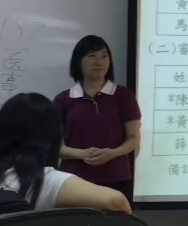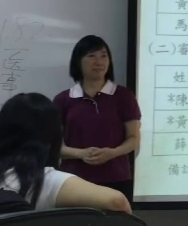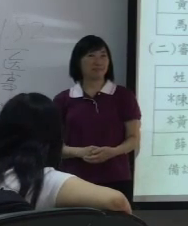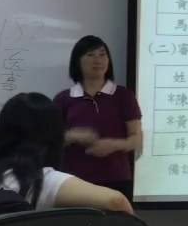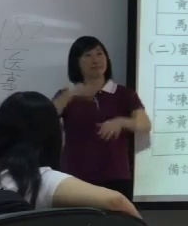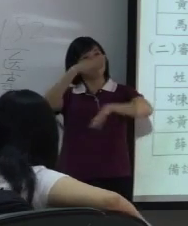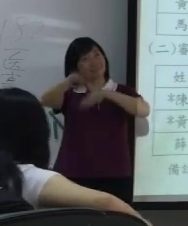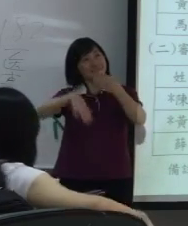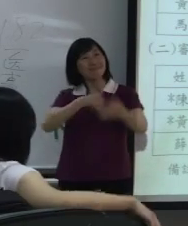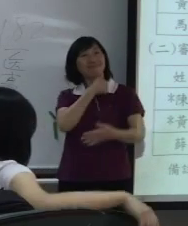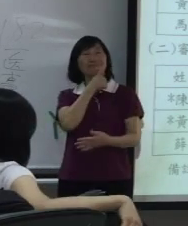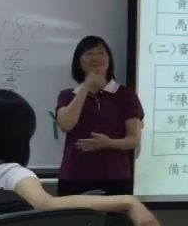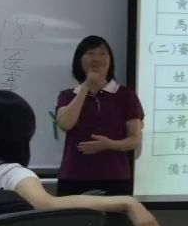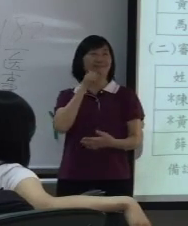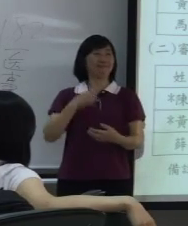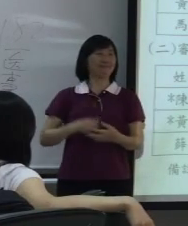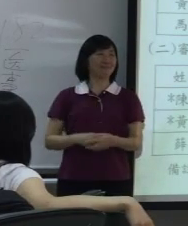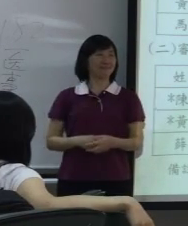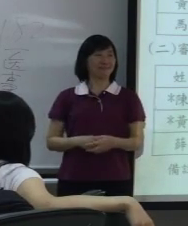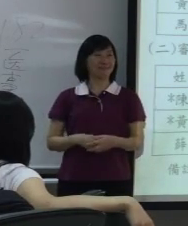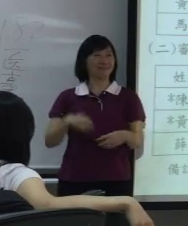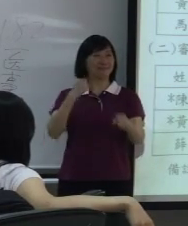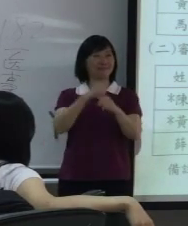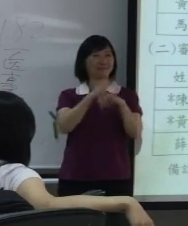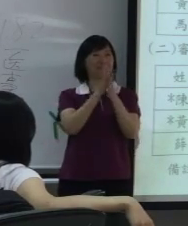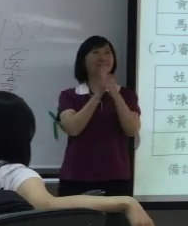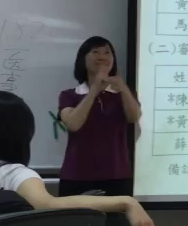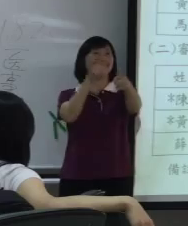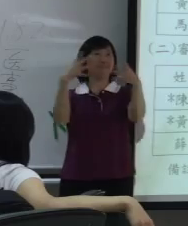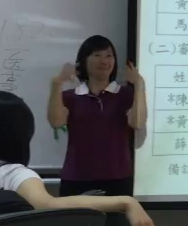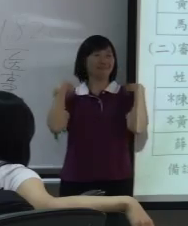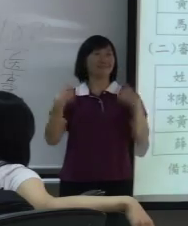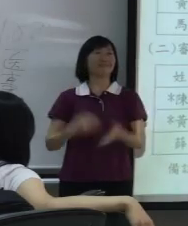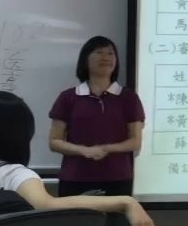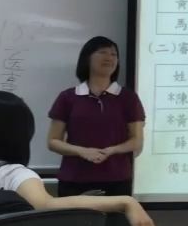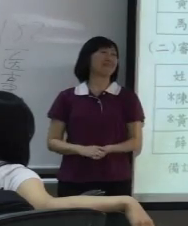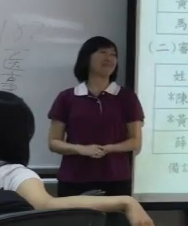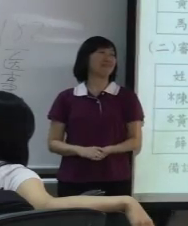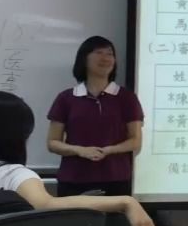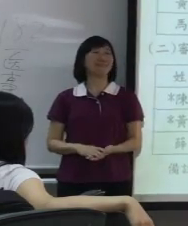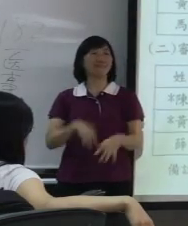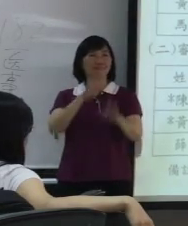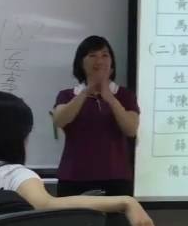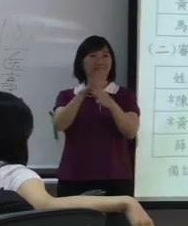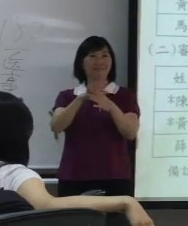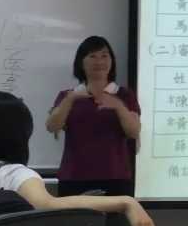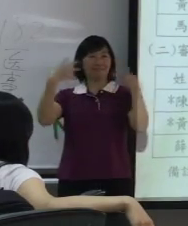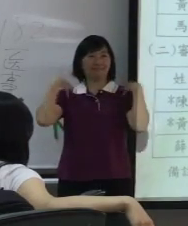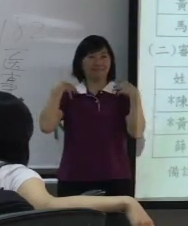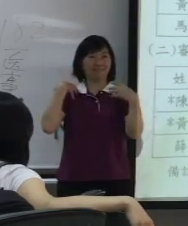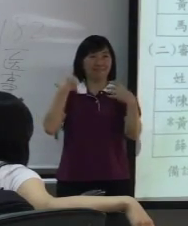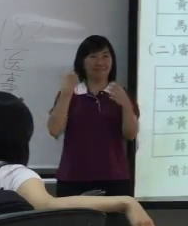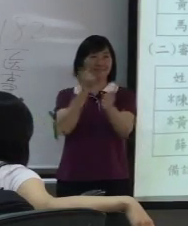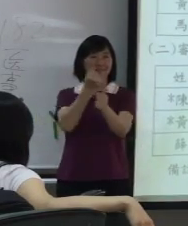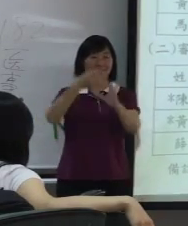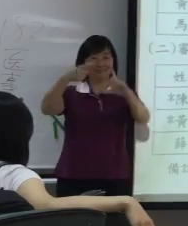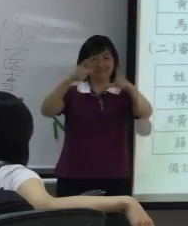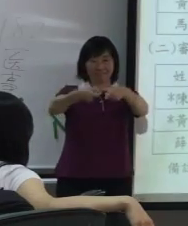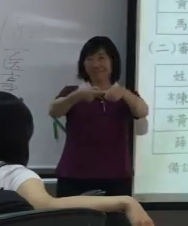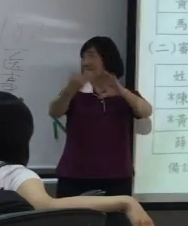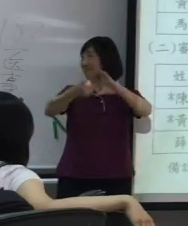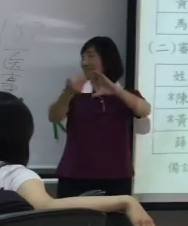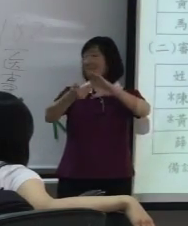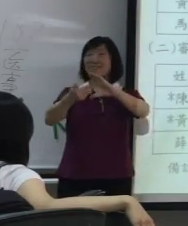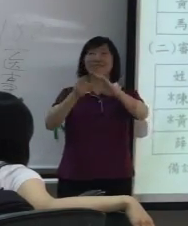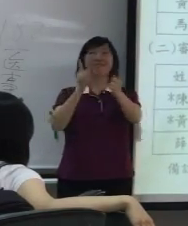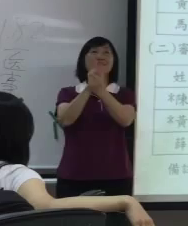手语翻译啊的工作、哦、推动整个公共电视对外